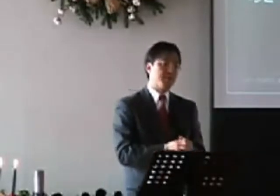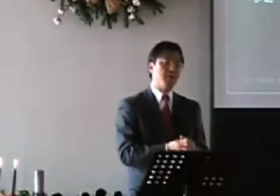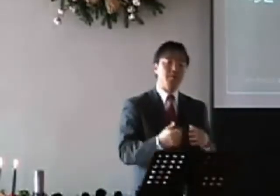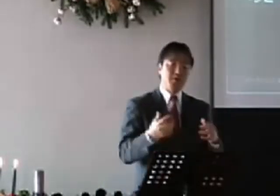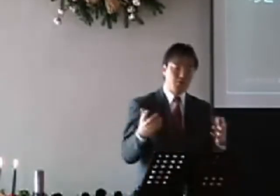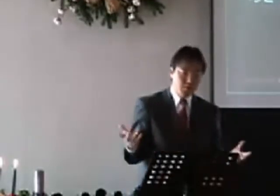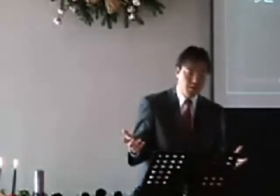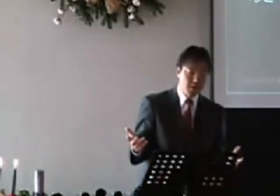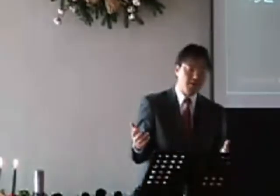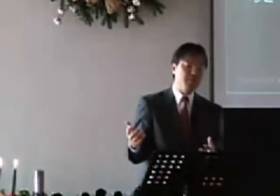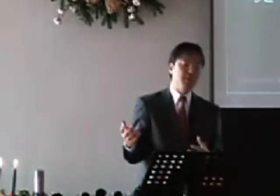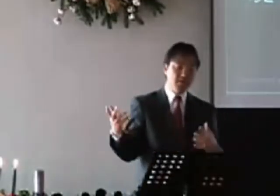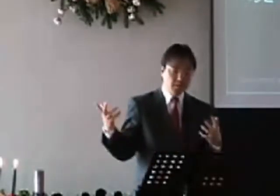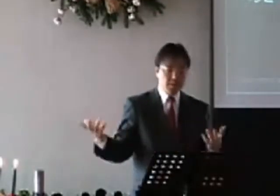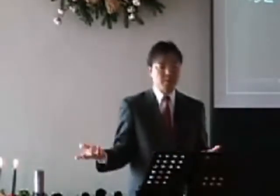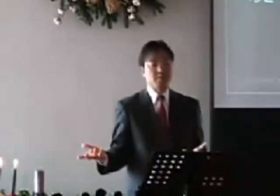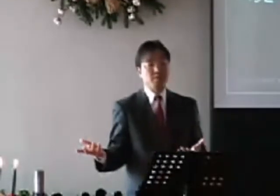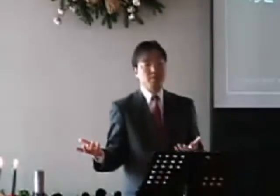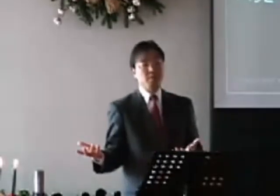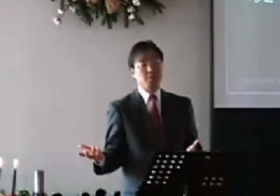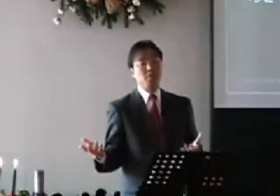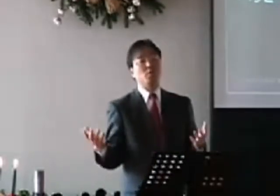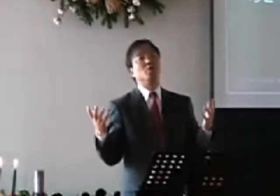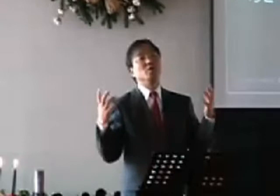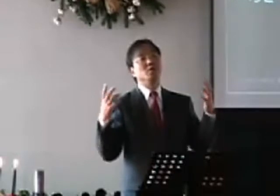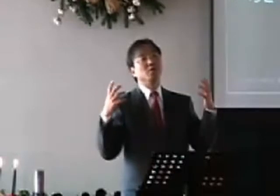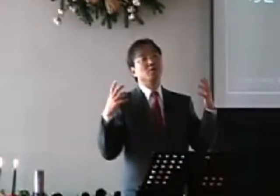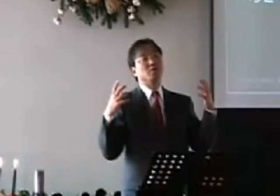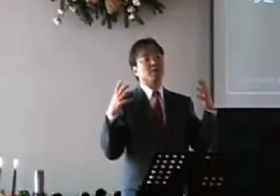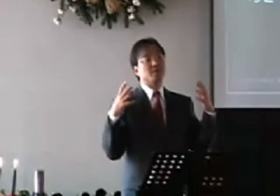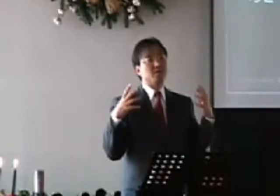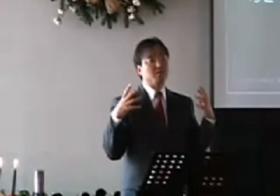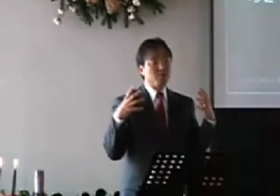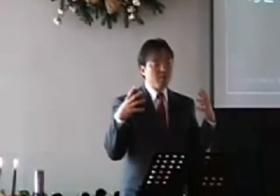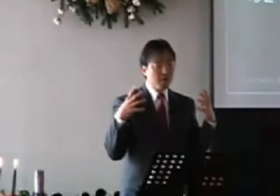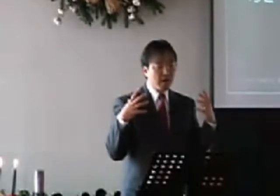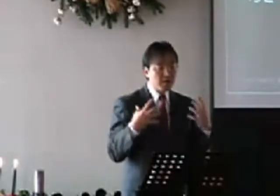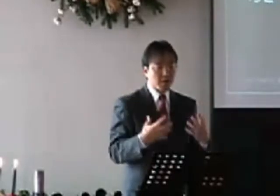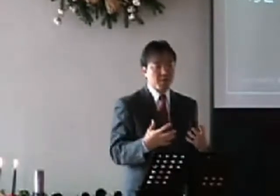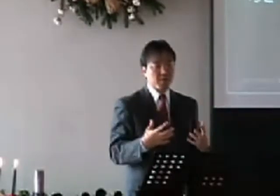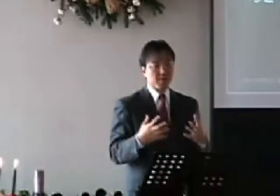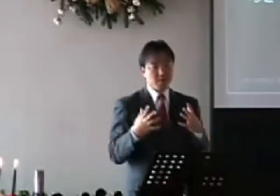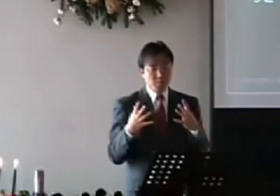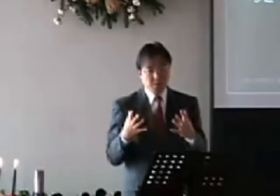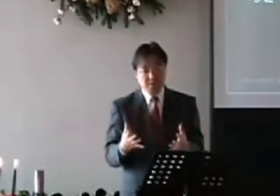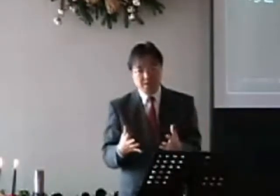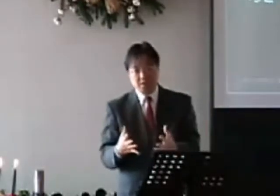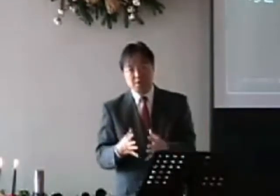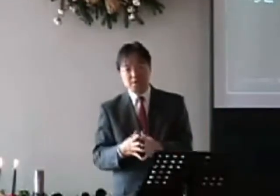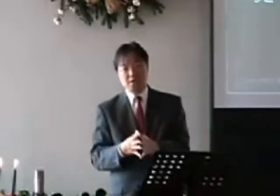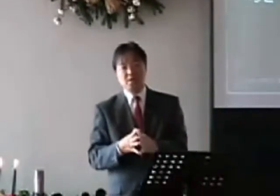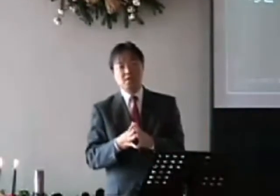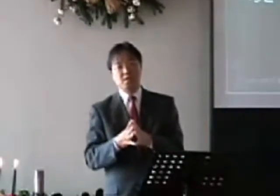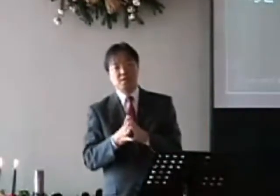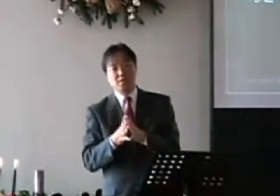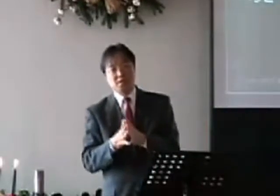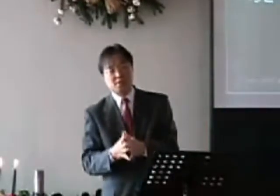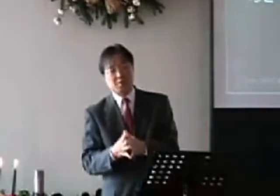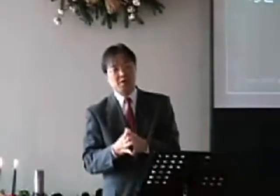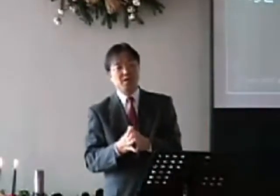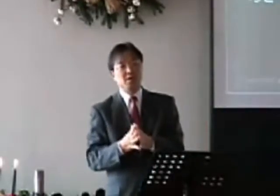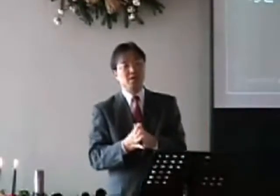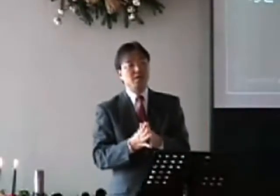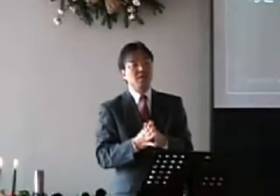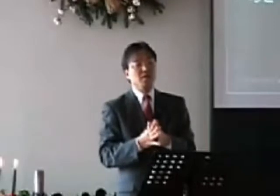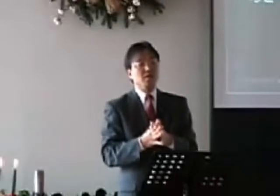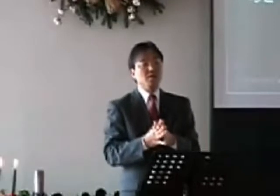神様であることを捨てて人間になったんですね。神様は死なない、 神様はどこにでも行ける、何で